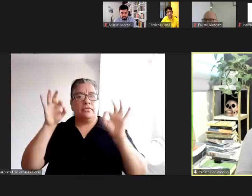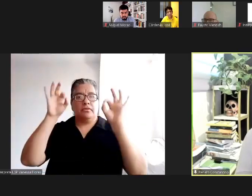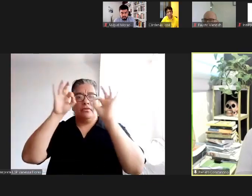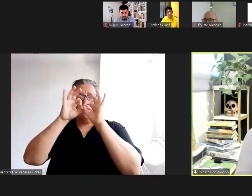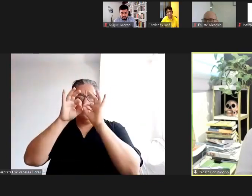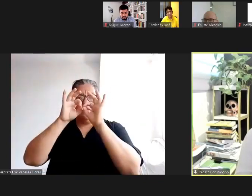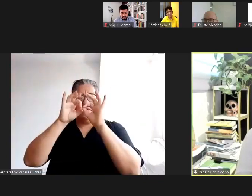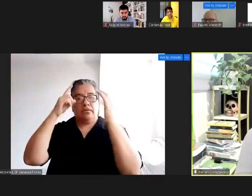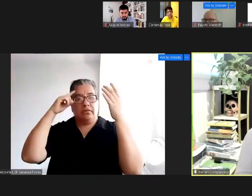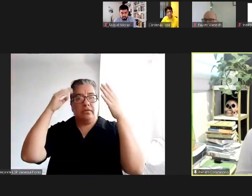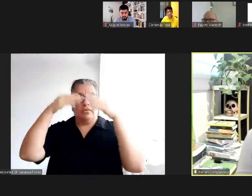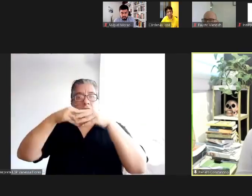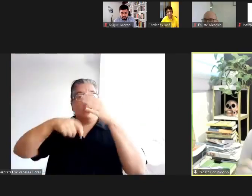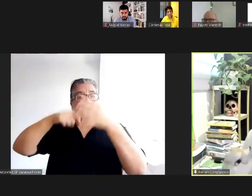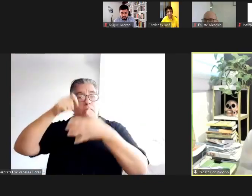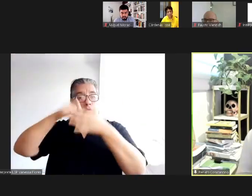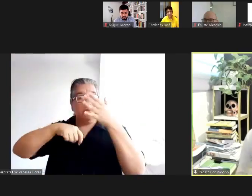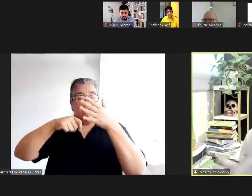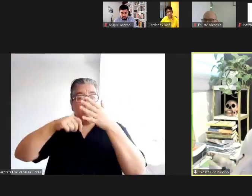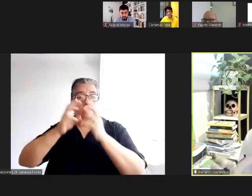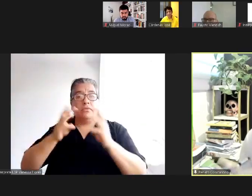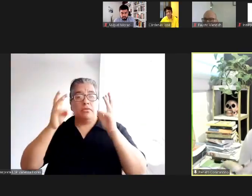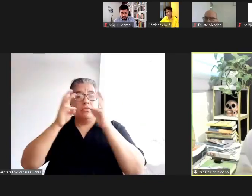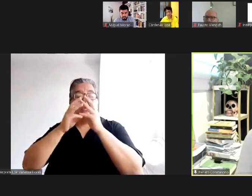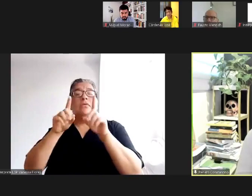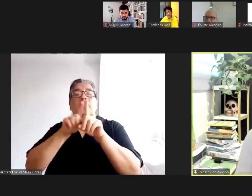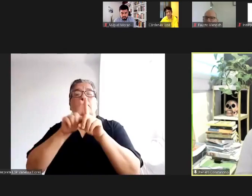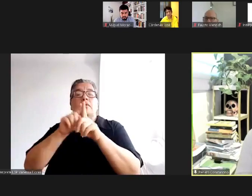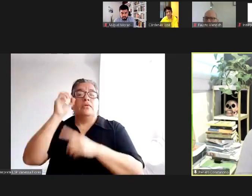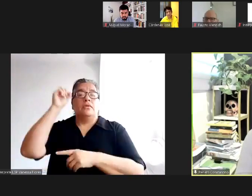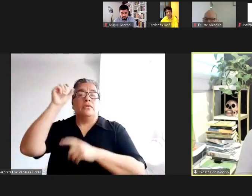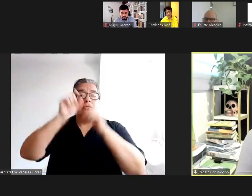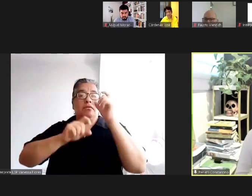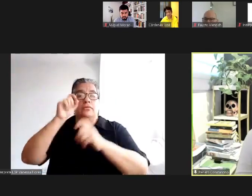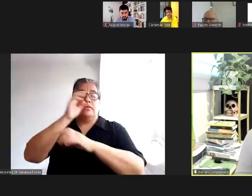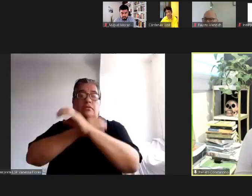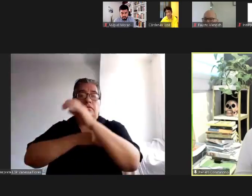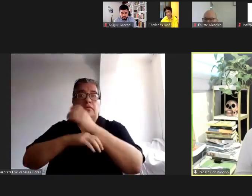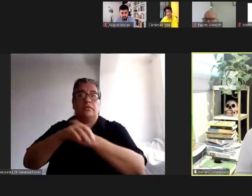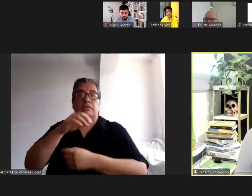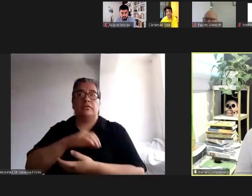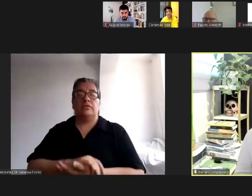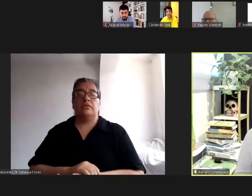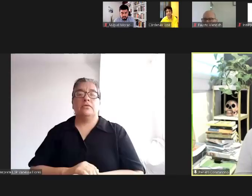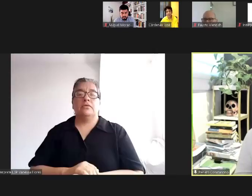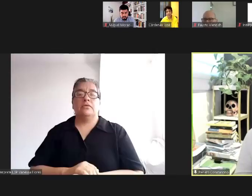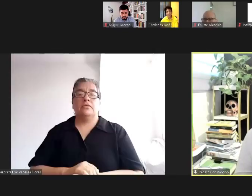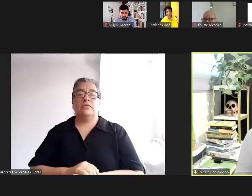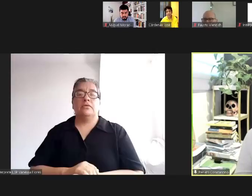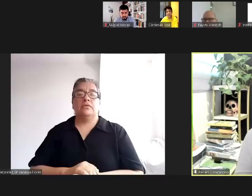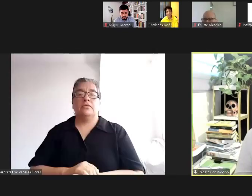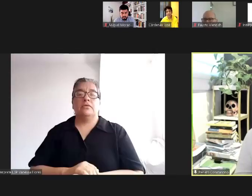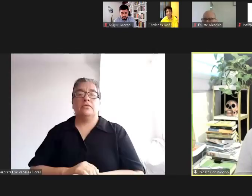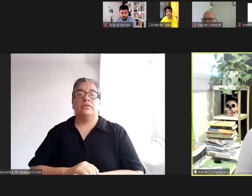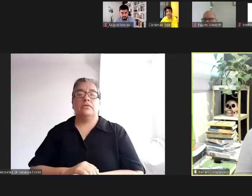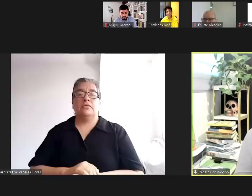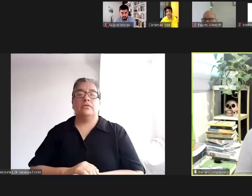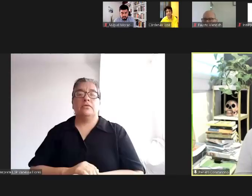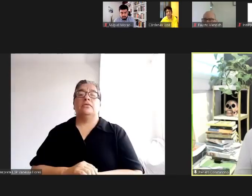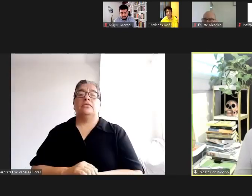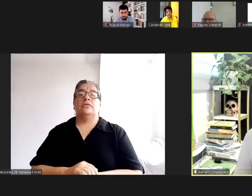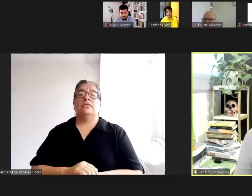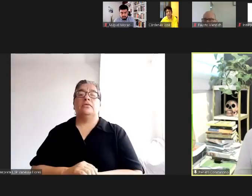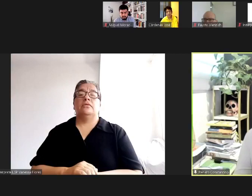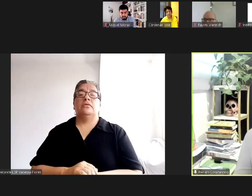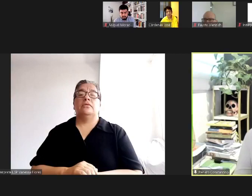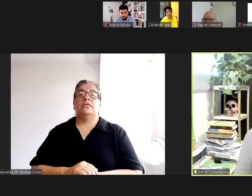como de Derechos de Personas con Discapacidad, que es un tratado que Perú ratificó, así como